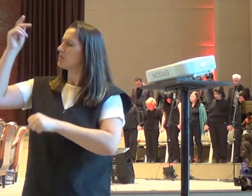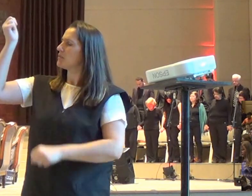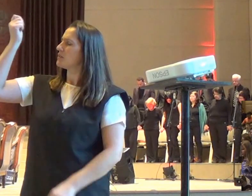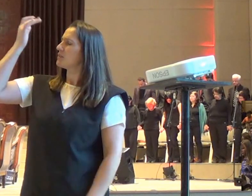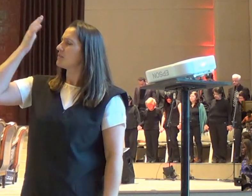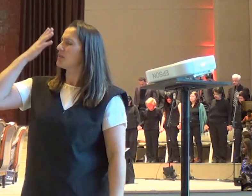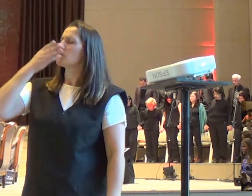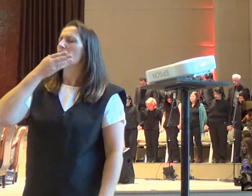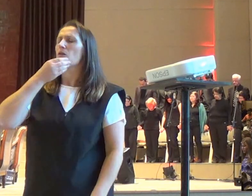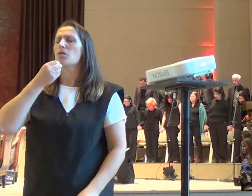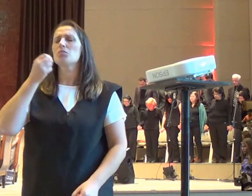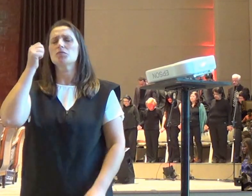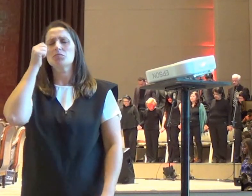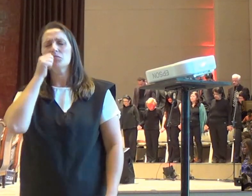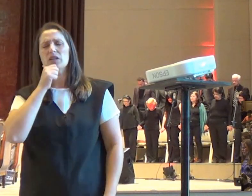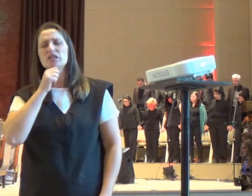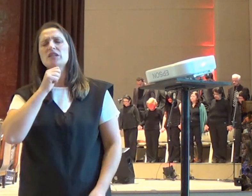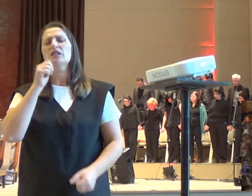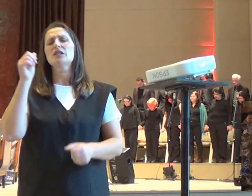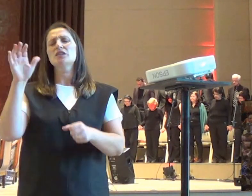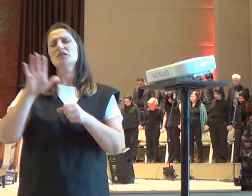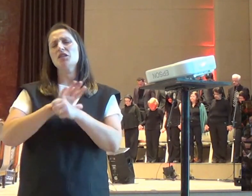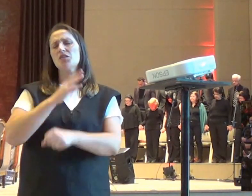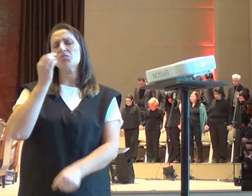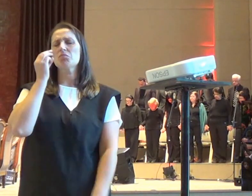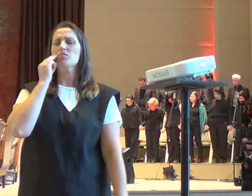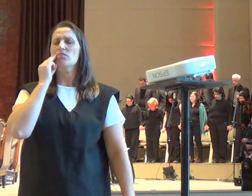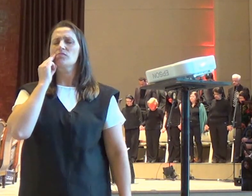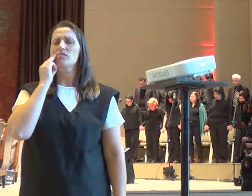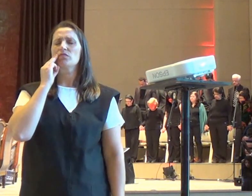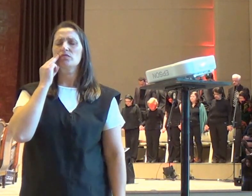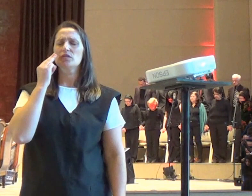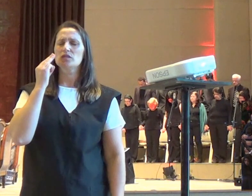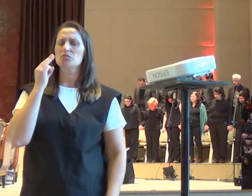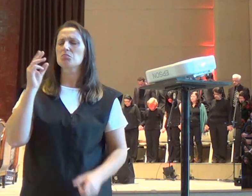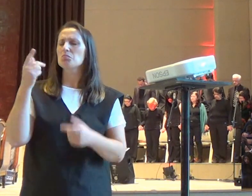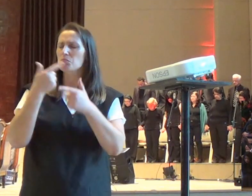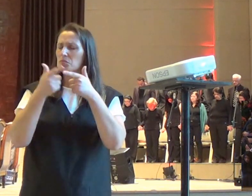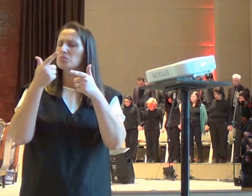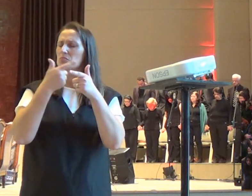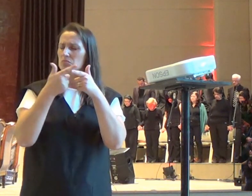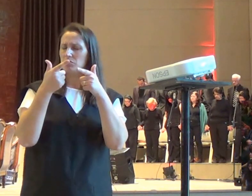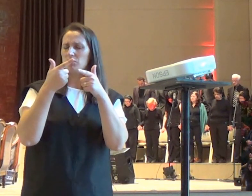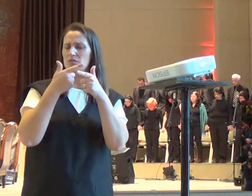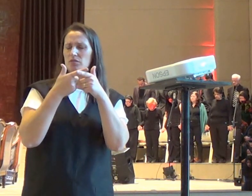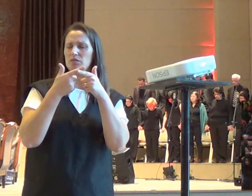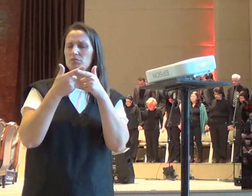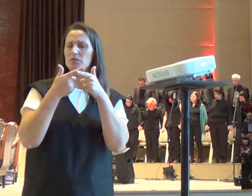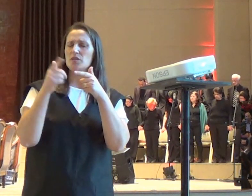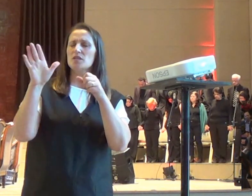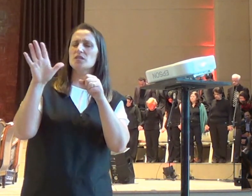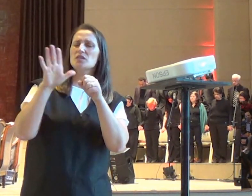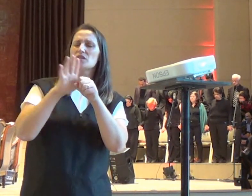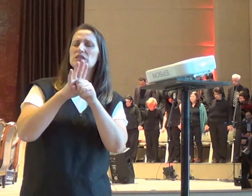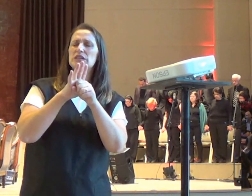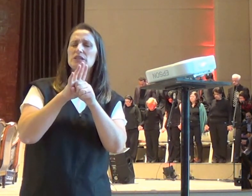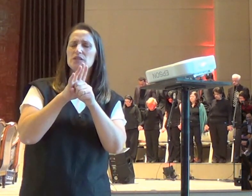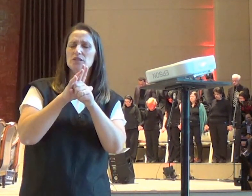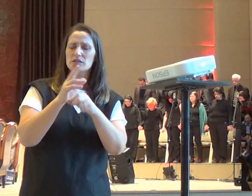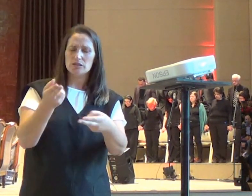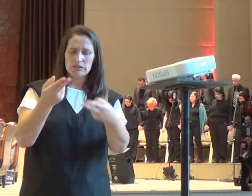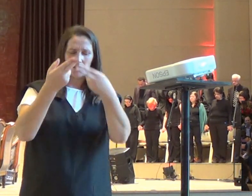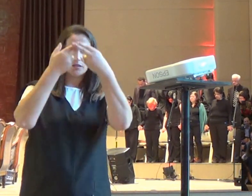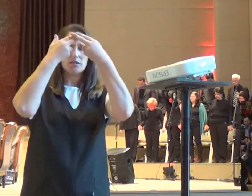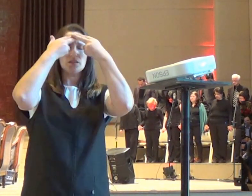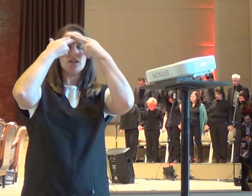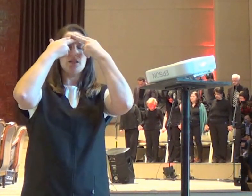homens e mulheres cheios de defeitos cheios de problemas cheios de traumas